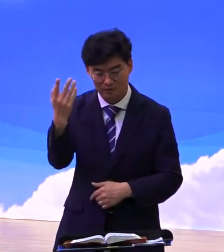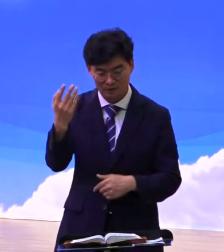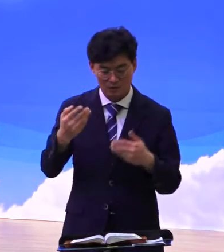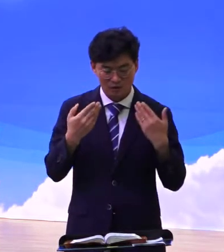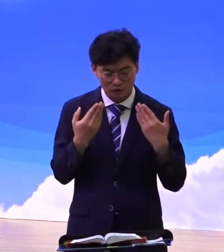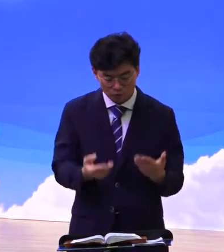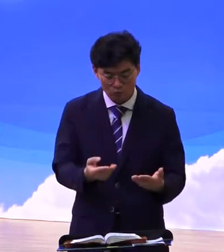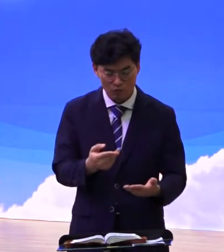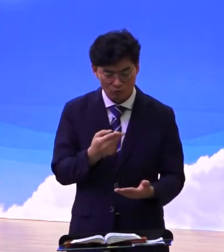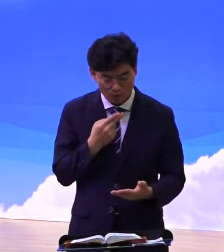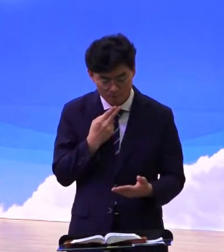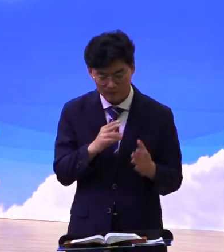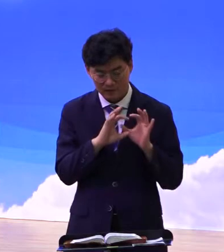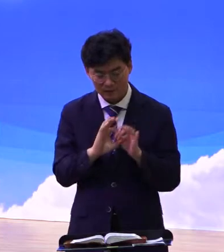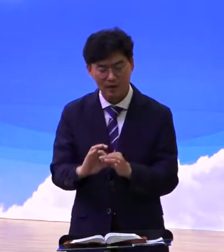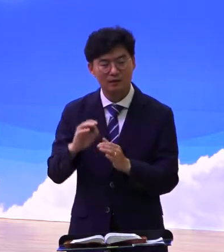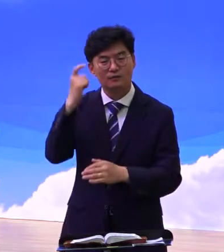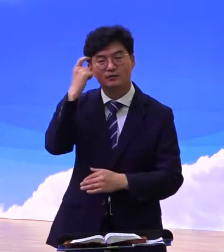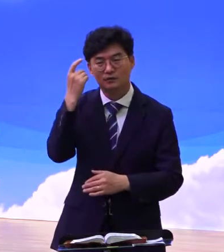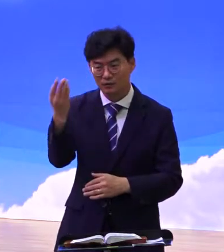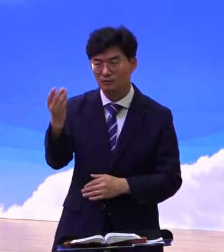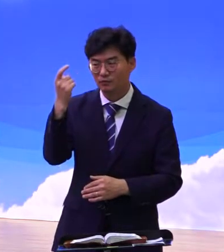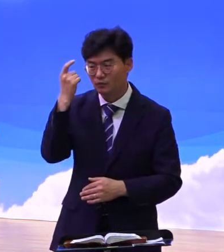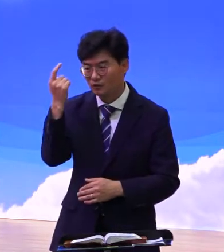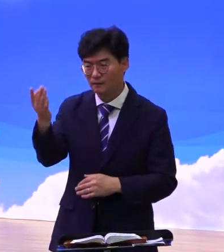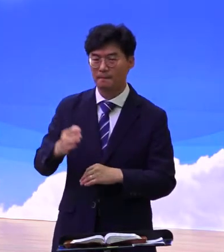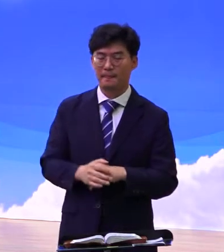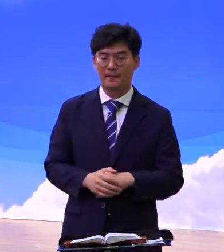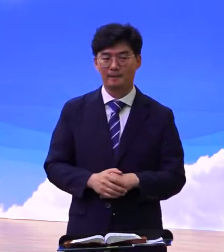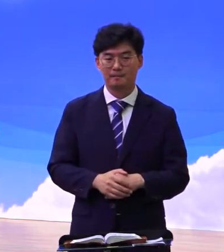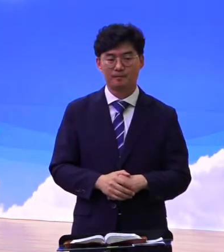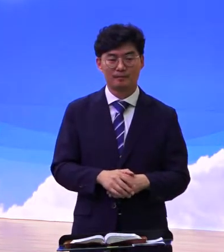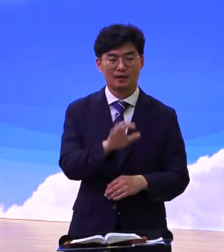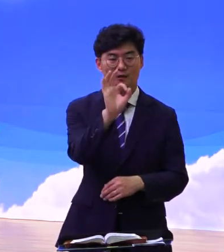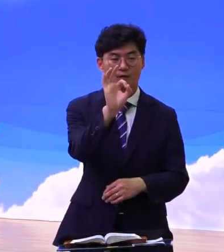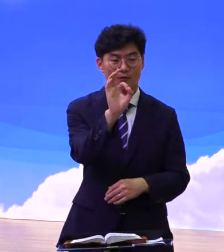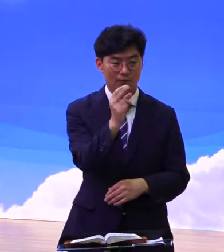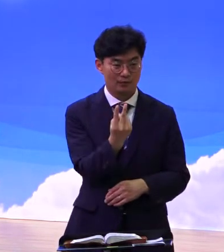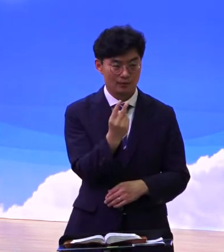어쩌면 성경 속에서 가장 고통스러운 삶을 살았던 욥도